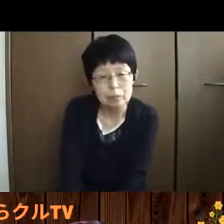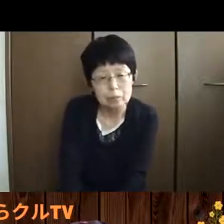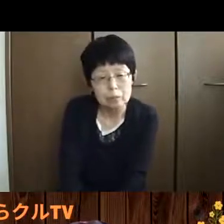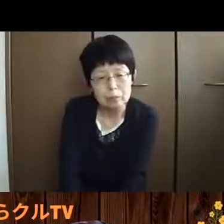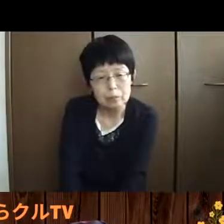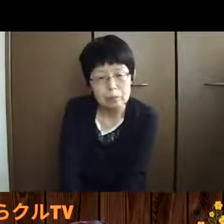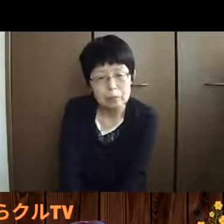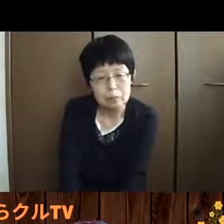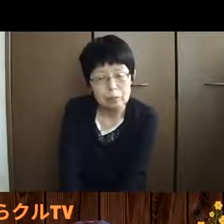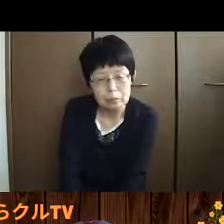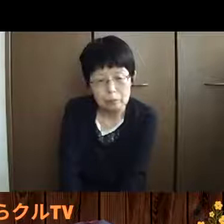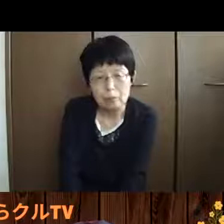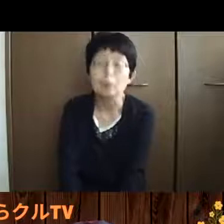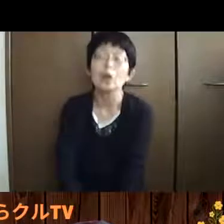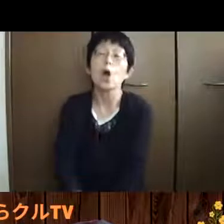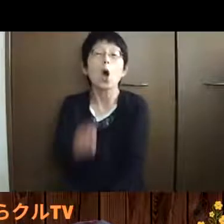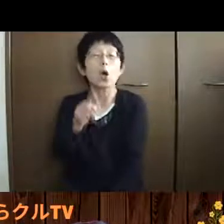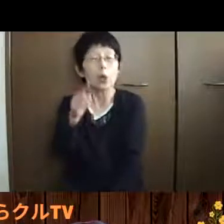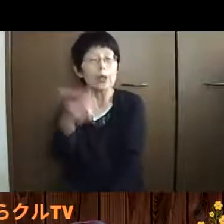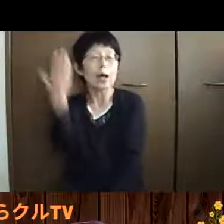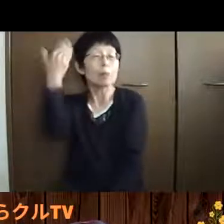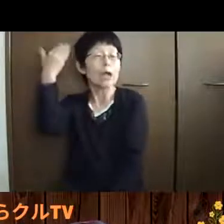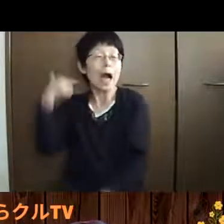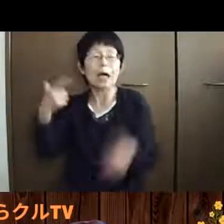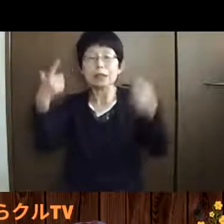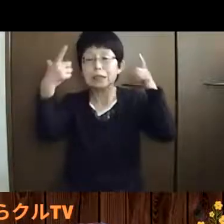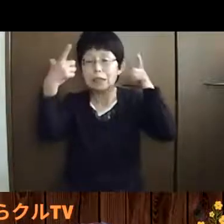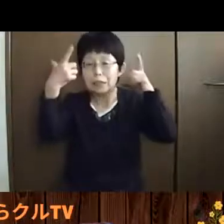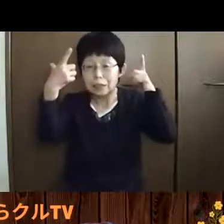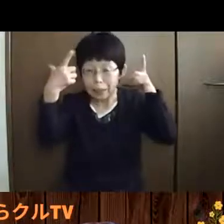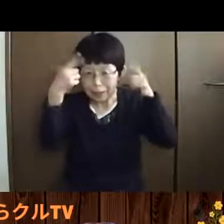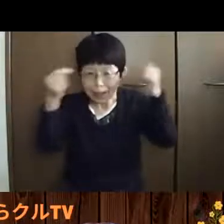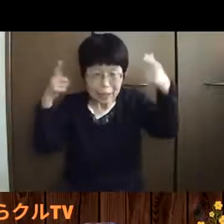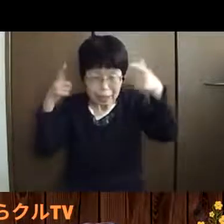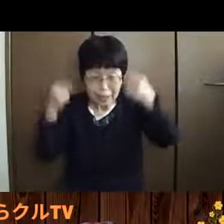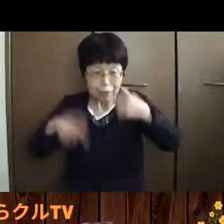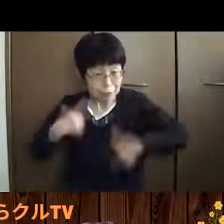はい、これがあれですね、大学の頃に描いていたキャラクターなんですね。